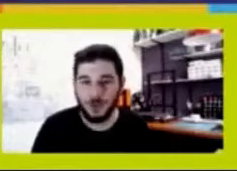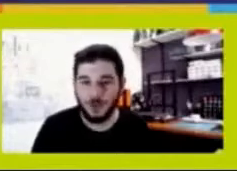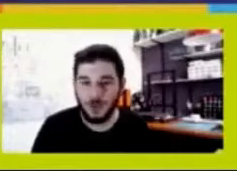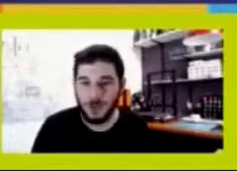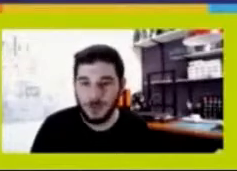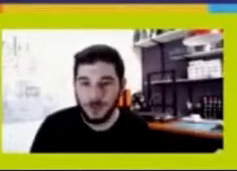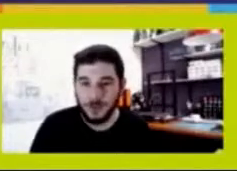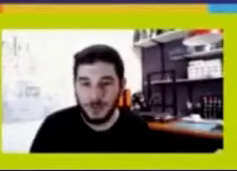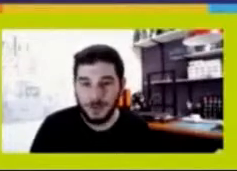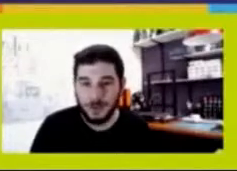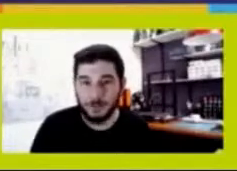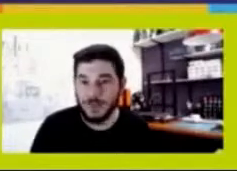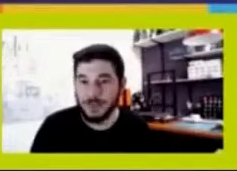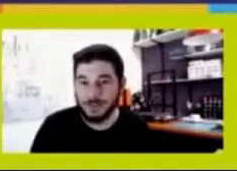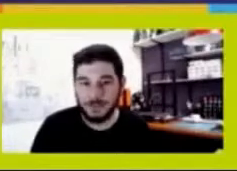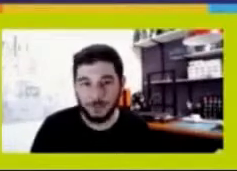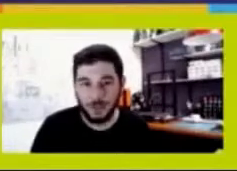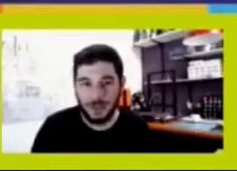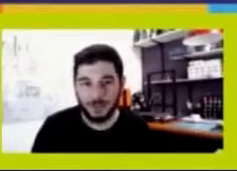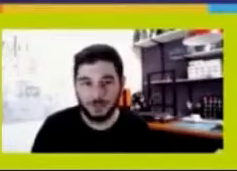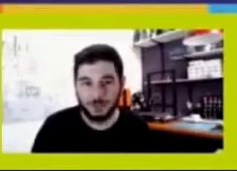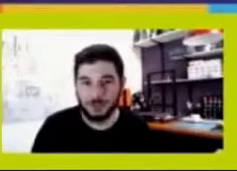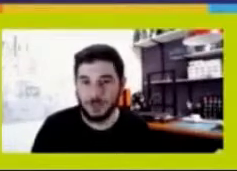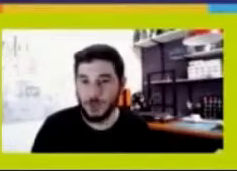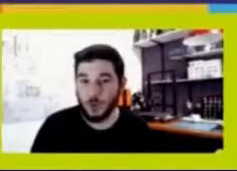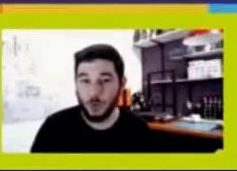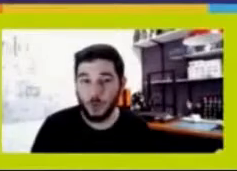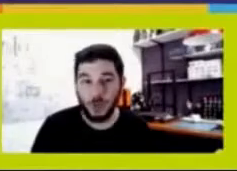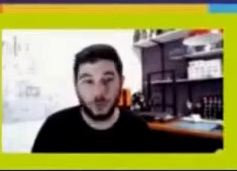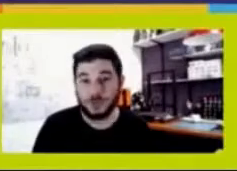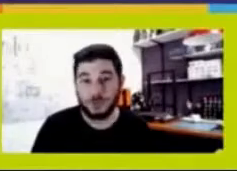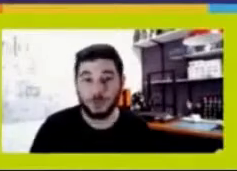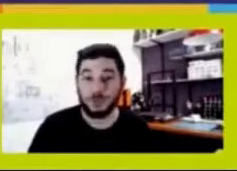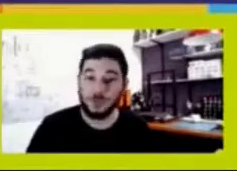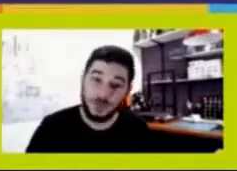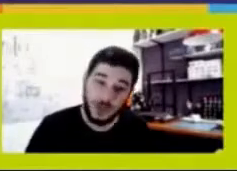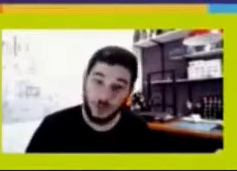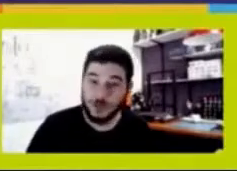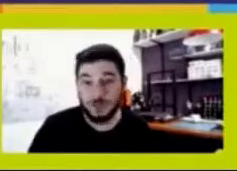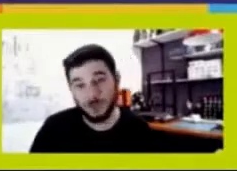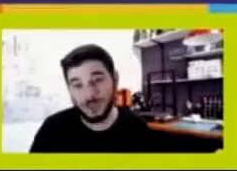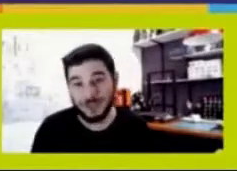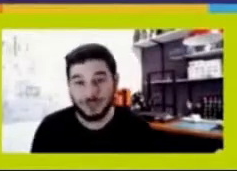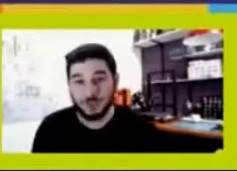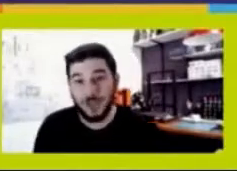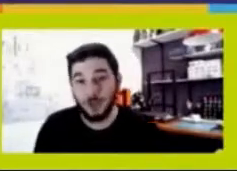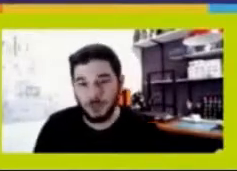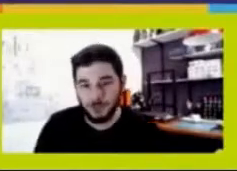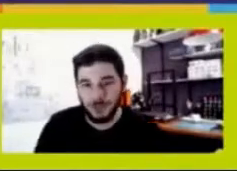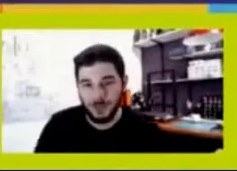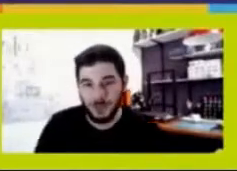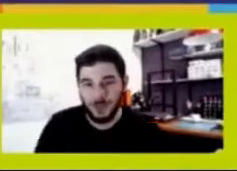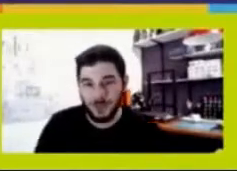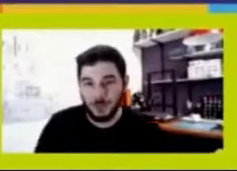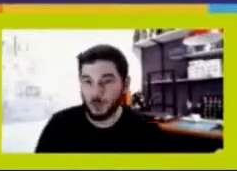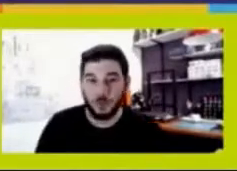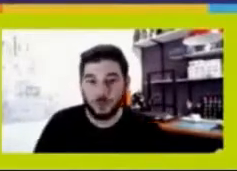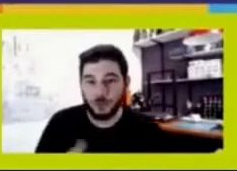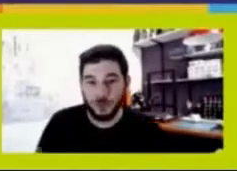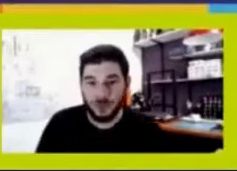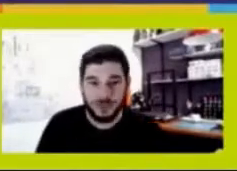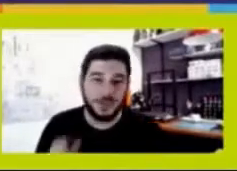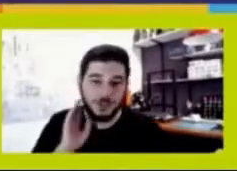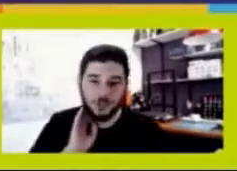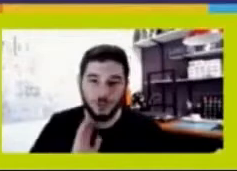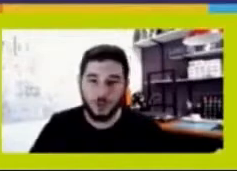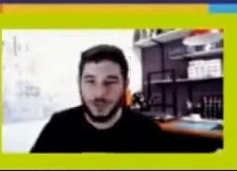de linguagem natural, ambientes simulados, ou reconhecimento e geração de áudio, né?